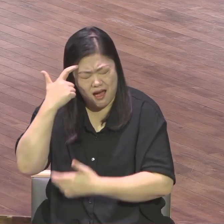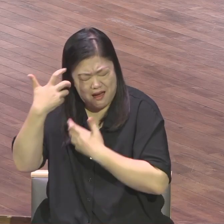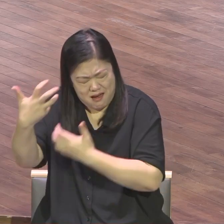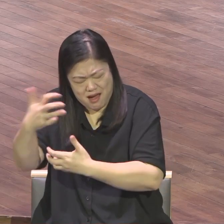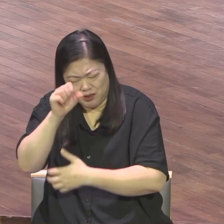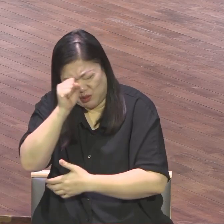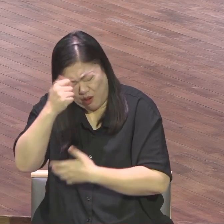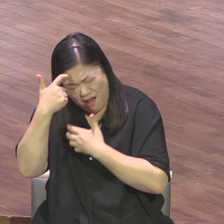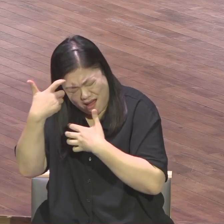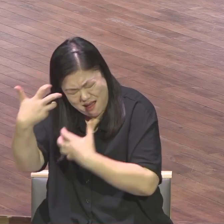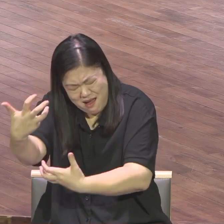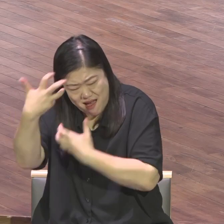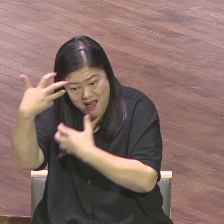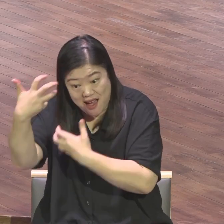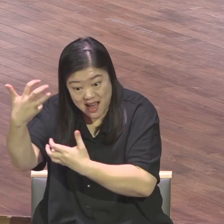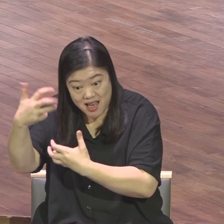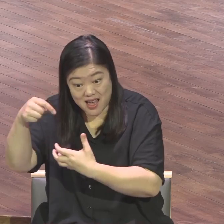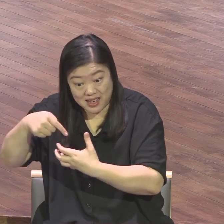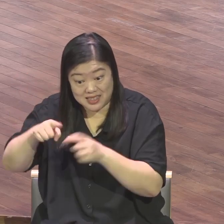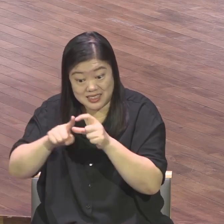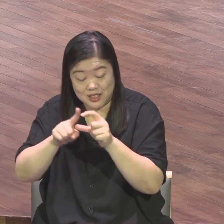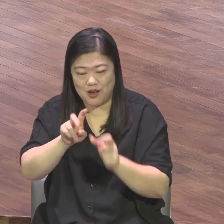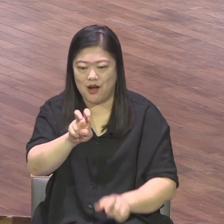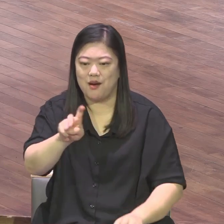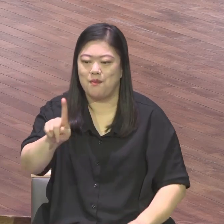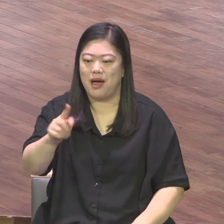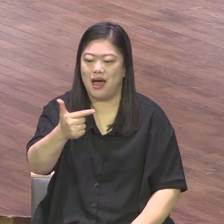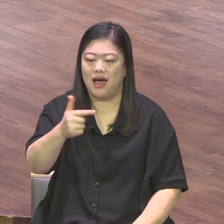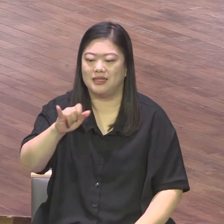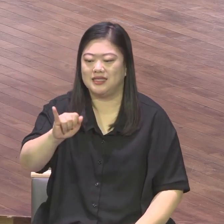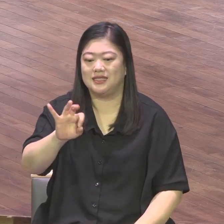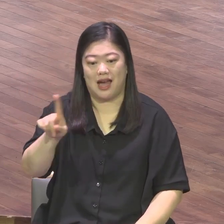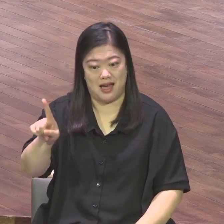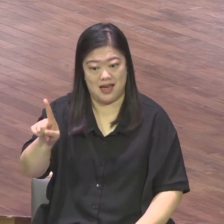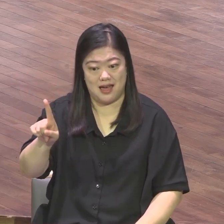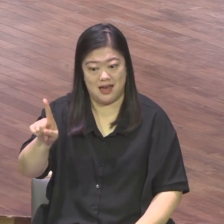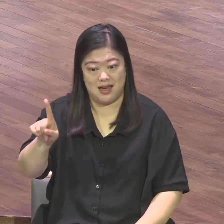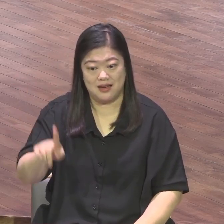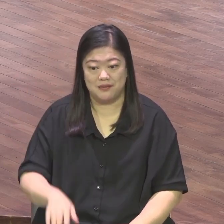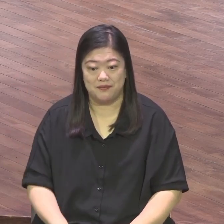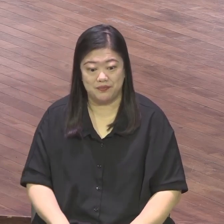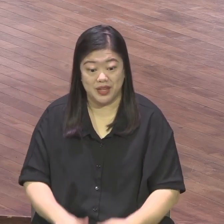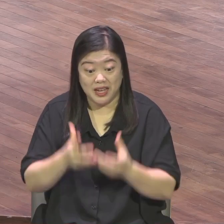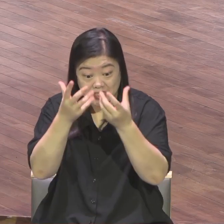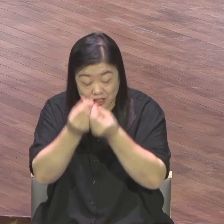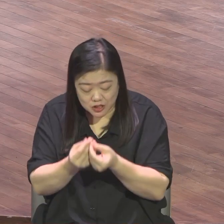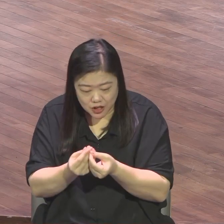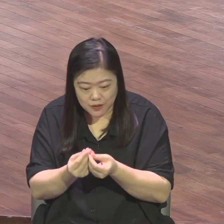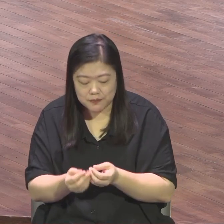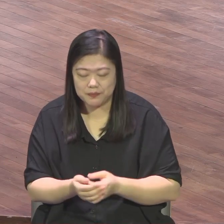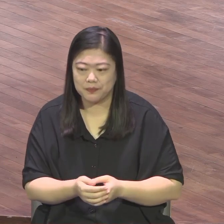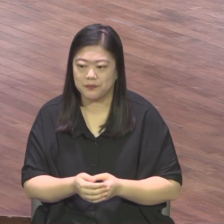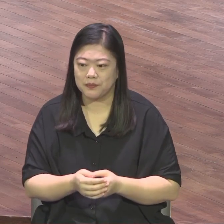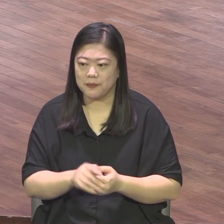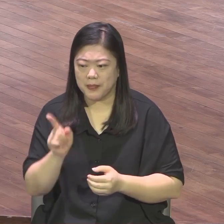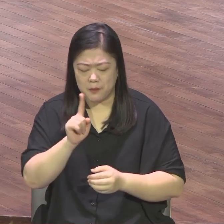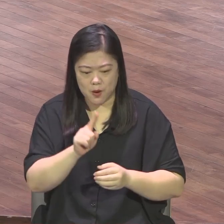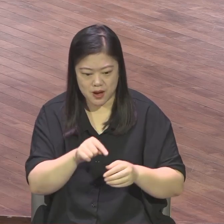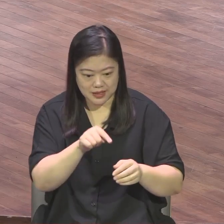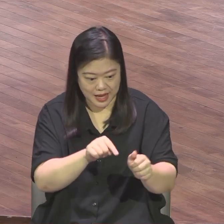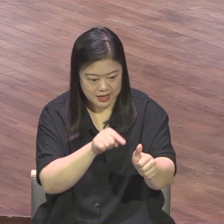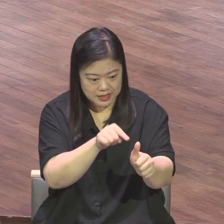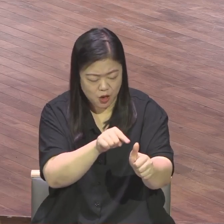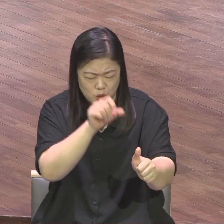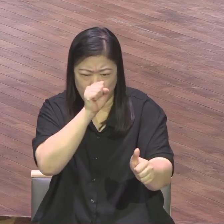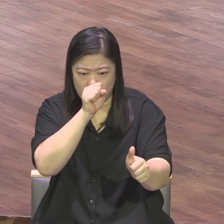살아요. 다 무엇인가에 미쳐 삽니다. 어느 한 분야에 그렇게 미쳐가지고 그렇게 사는